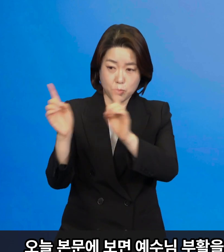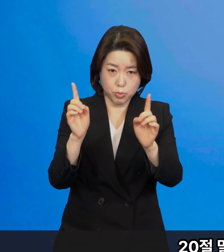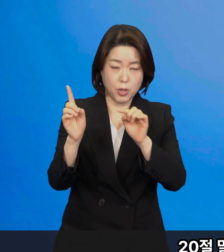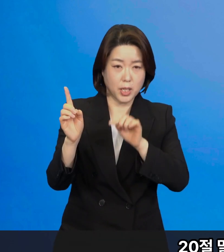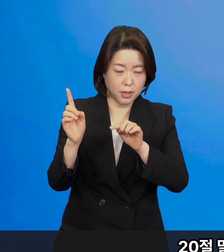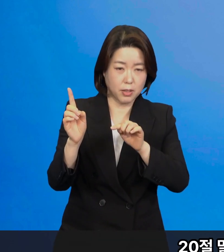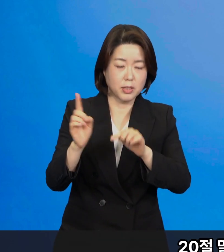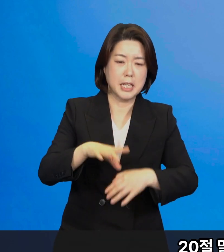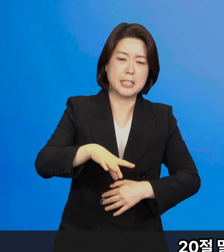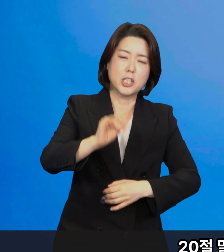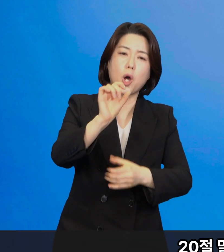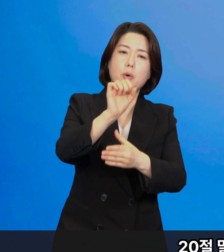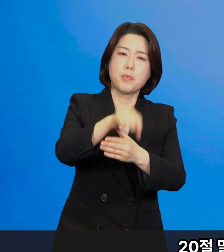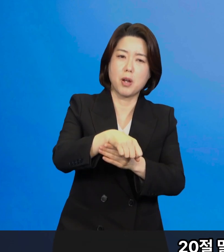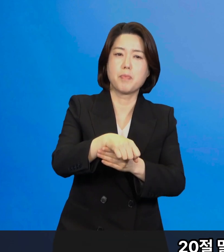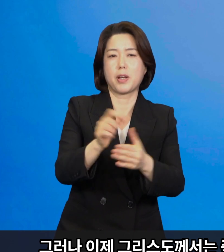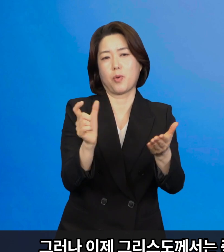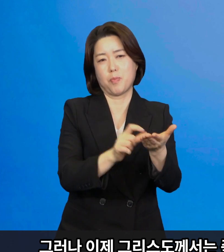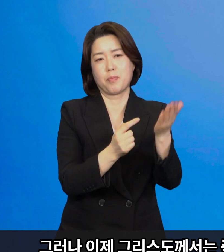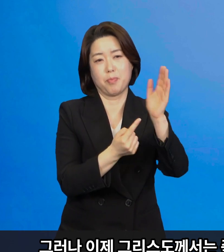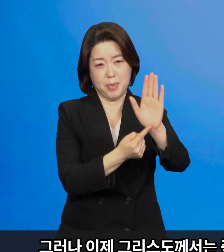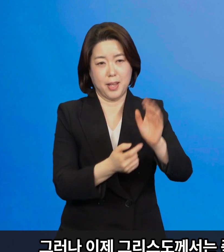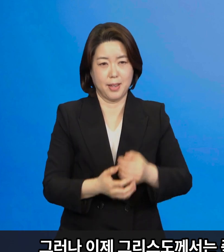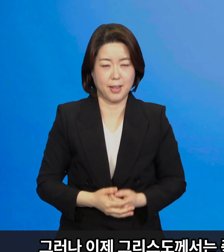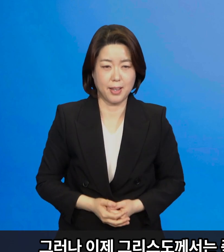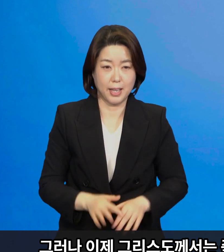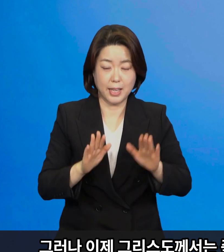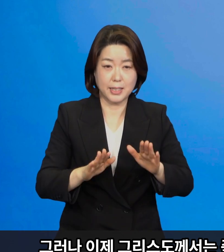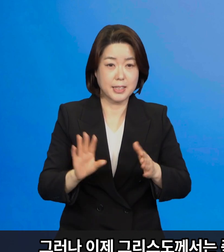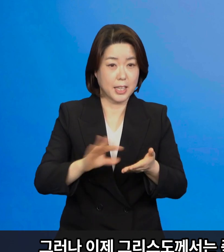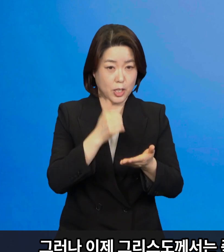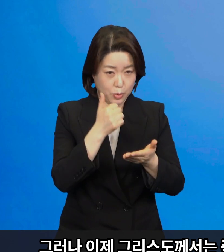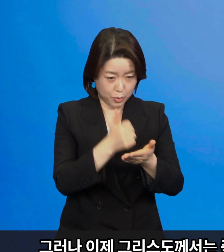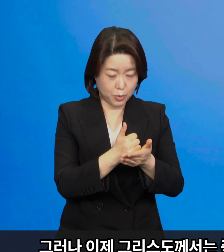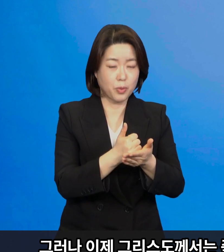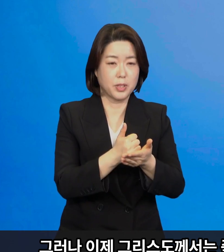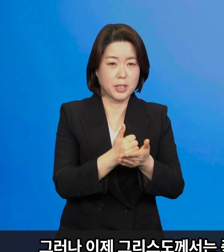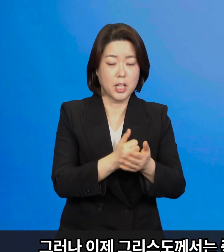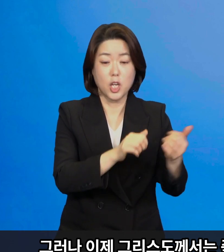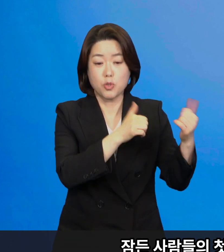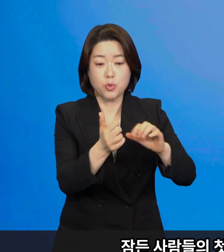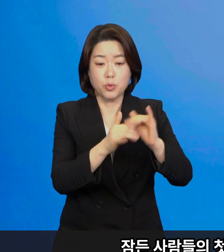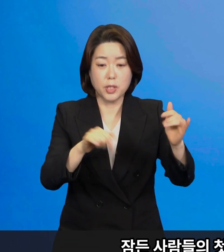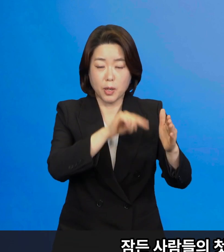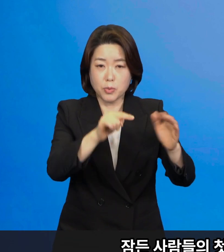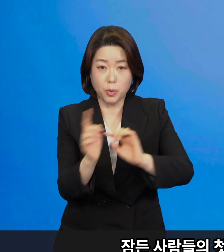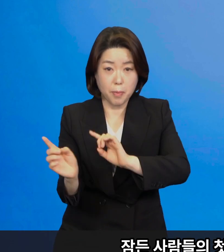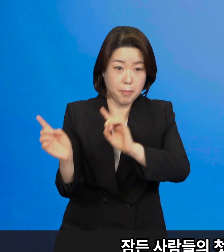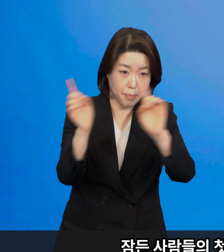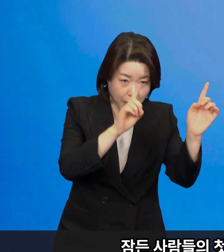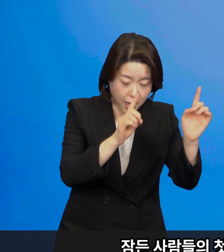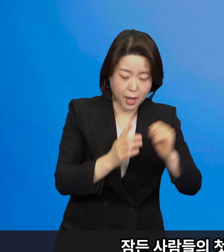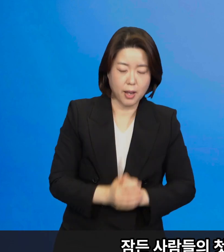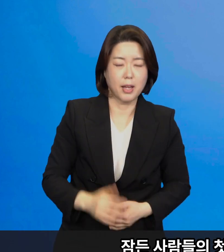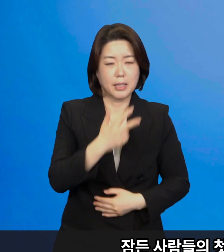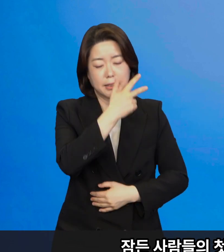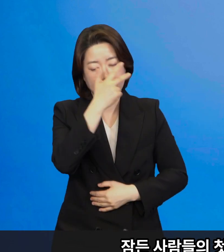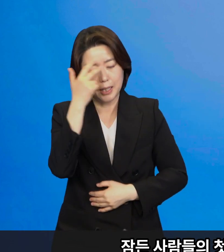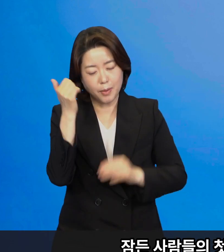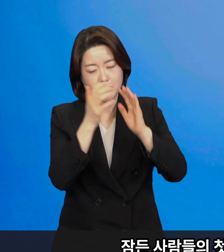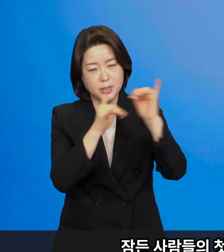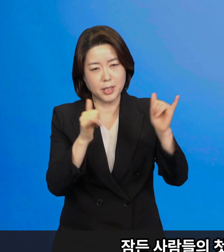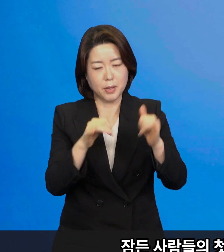있어요. 자, 20절 말씀에 보면 그러나 이제 그리스도께서는 죽은 사람들 가운데 살아나셔서 잠든 사람들의 첫